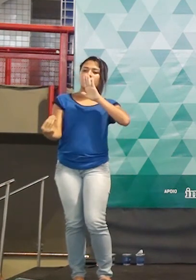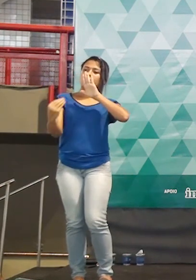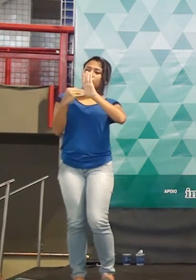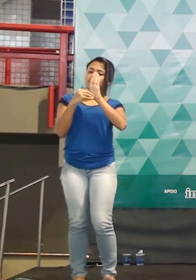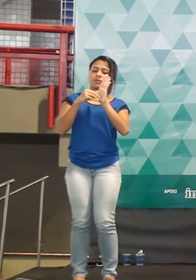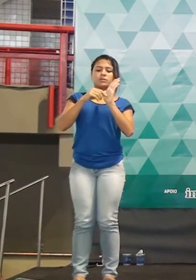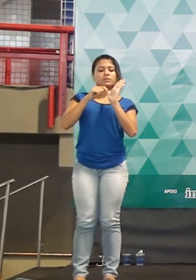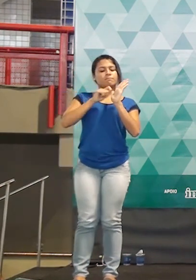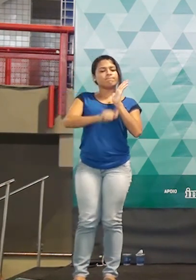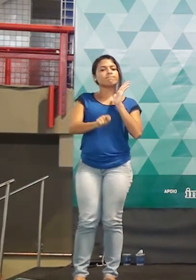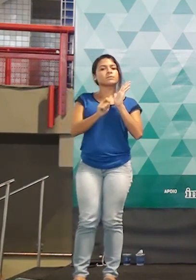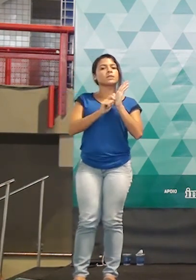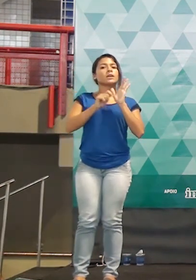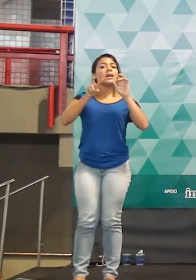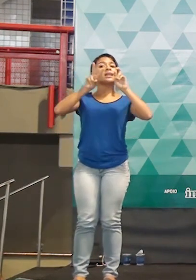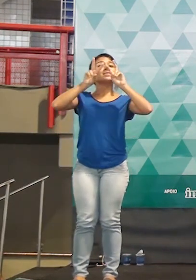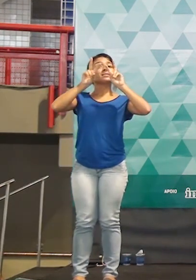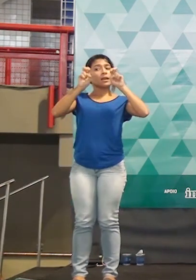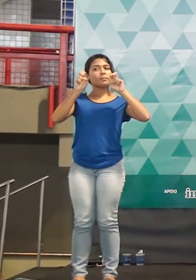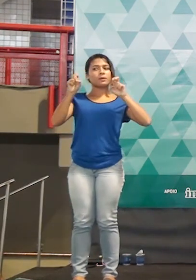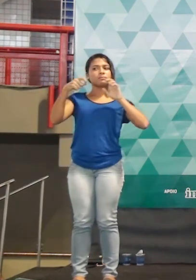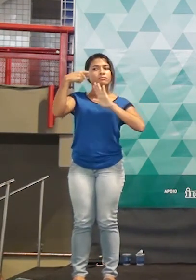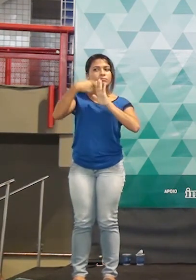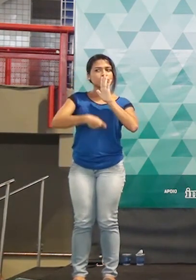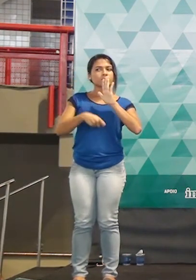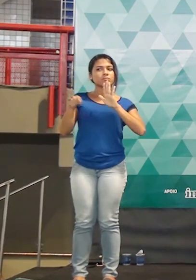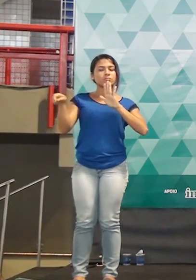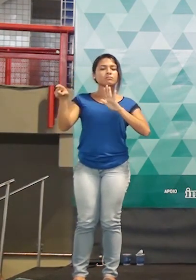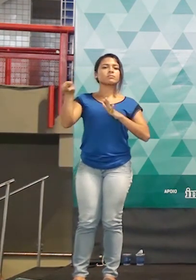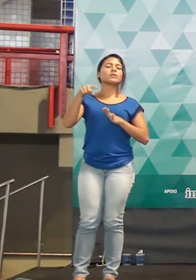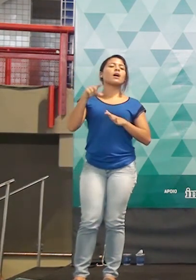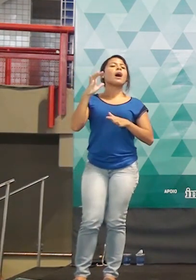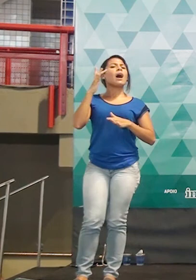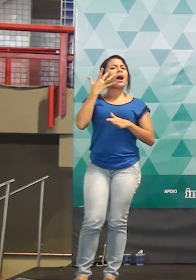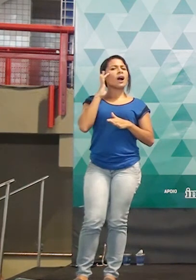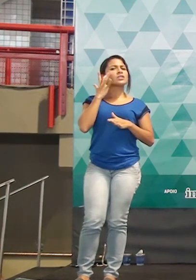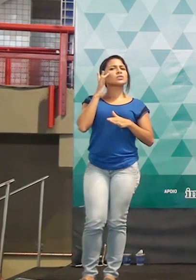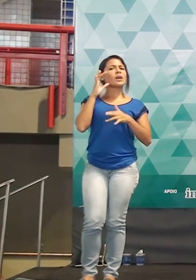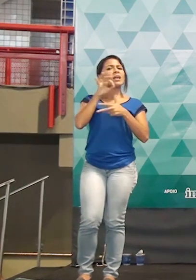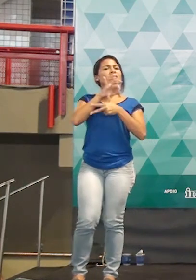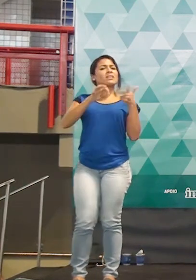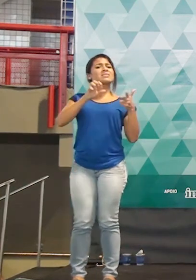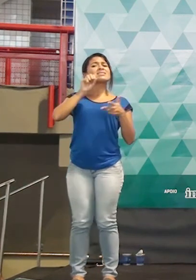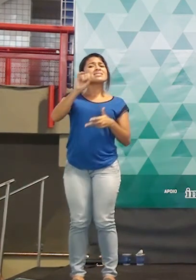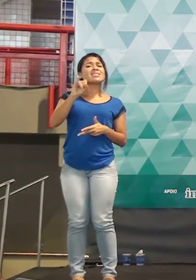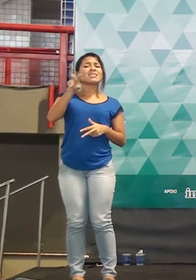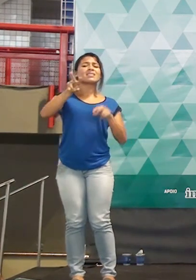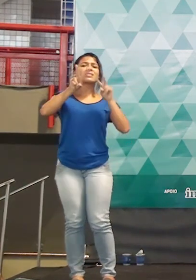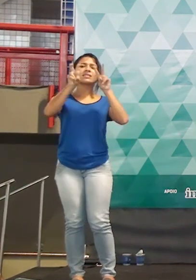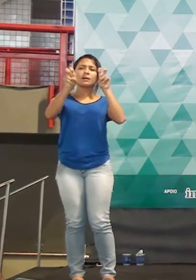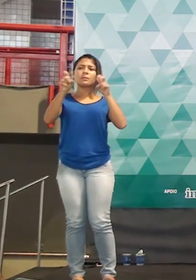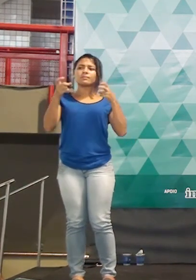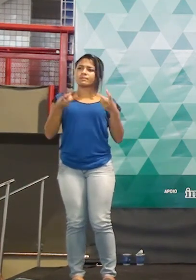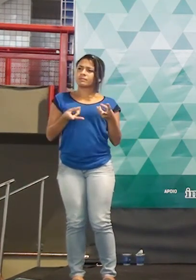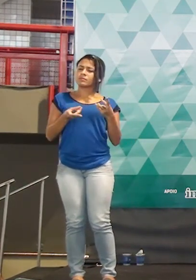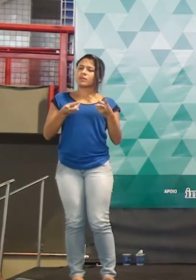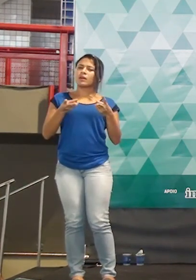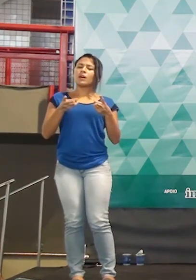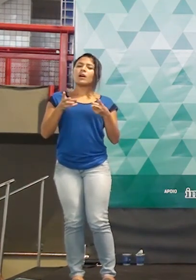redação falassem sobre isso. É provável que o Enem, se ele cobrar esse assunto, ele